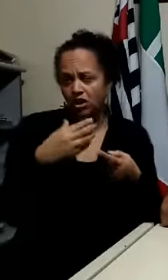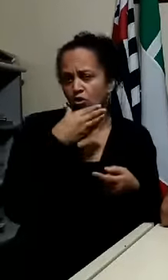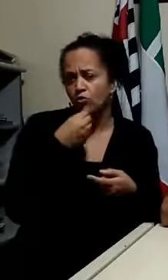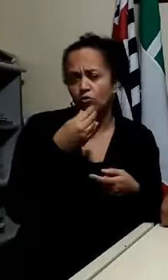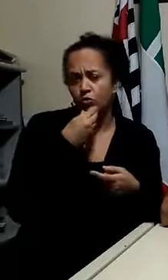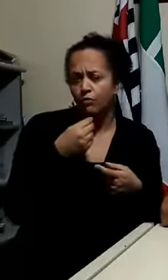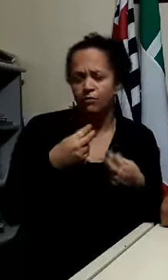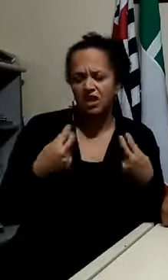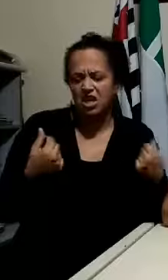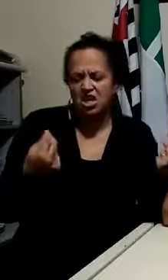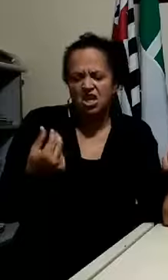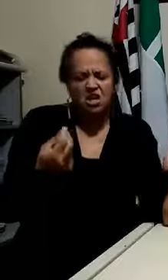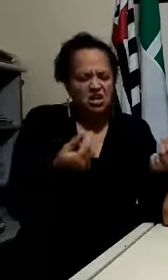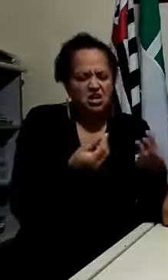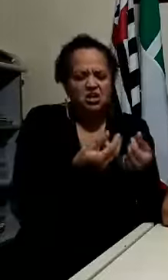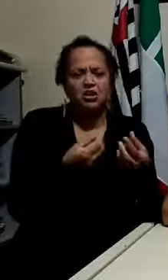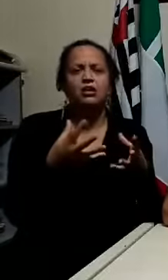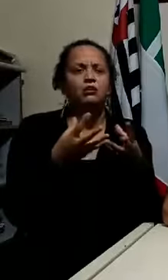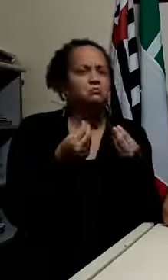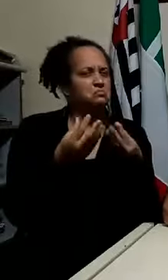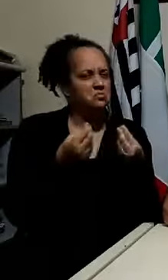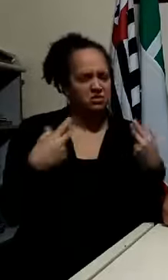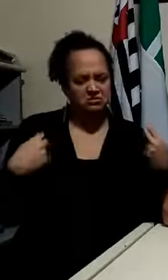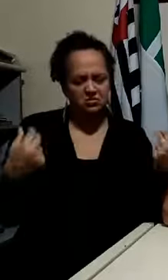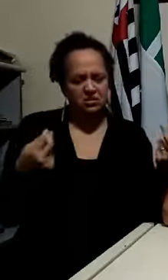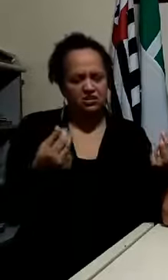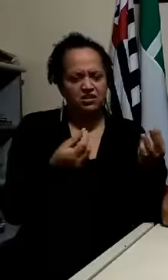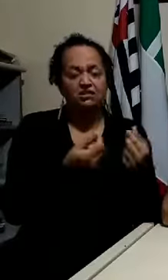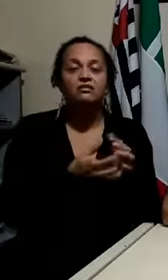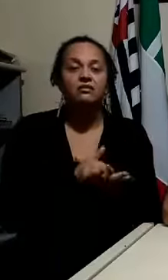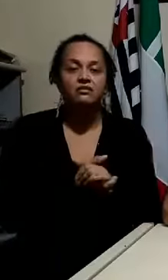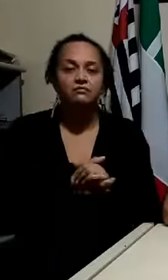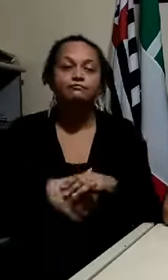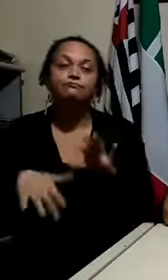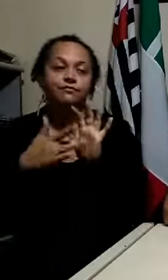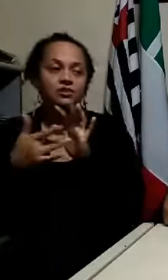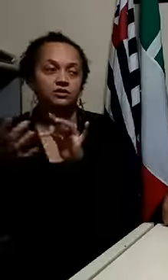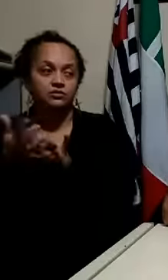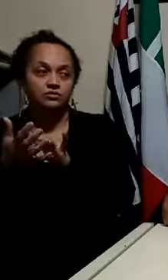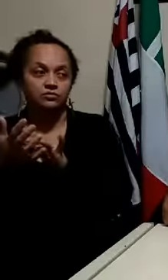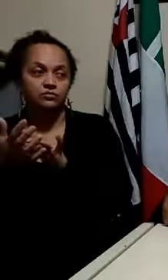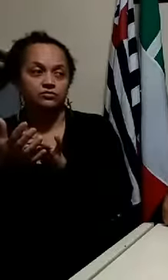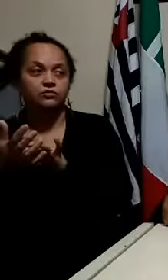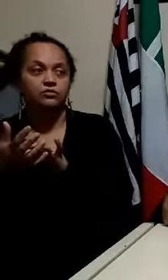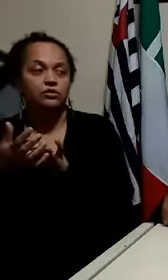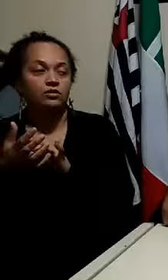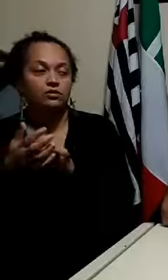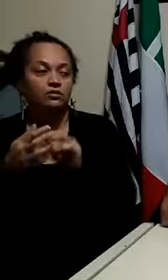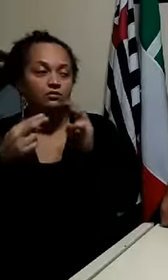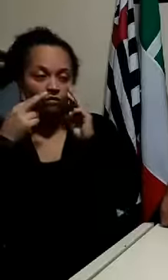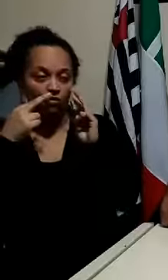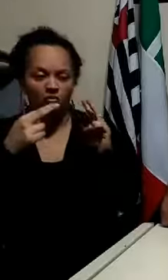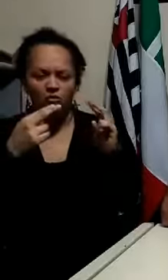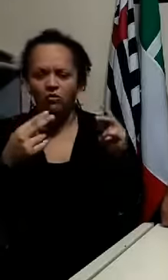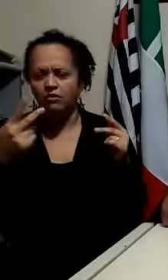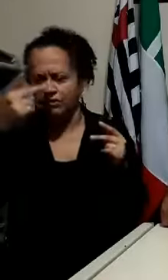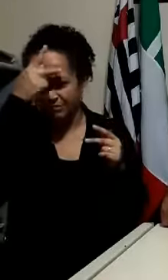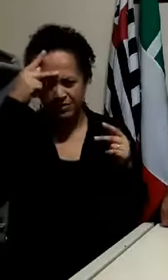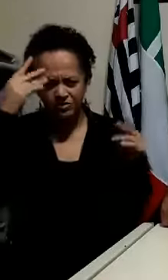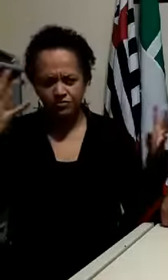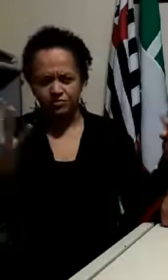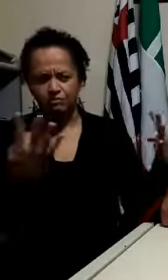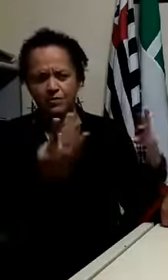riqueza. Aí Jesus olha para aquele povo, né? E diz assim, quão difícil aqueles que